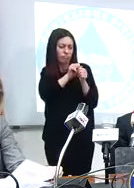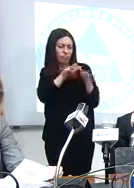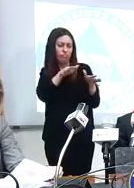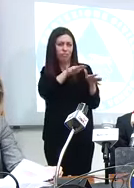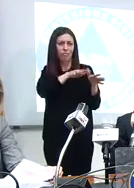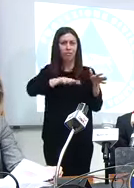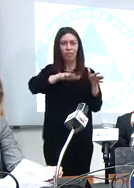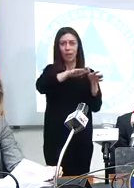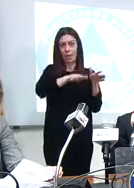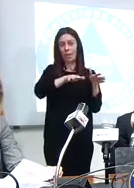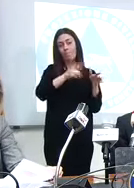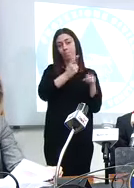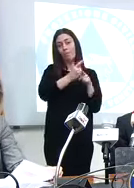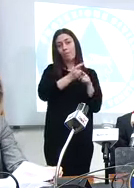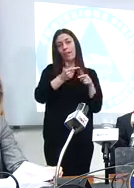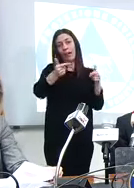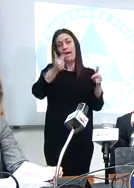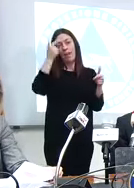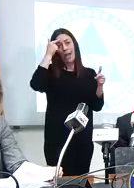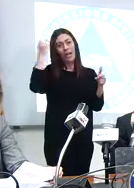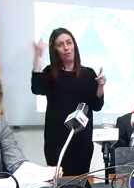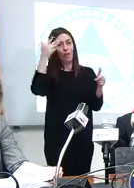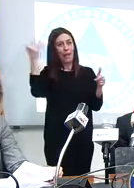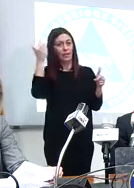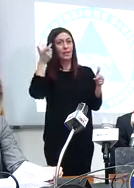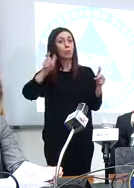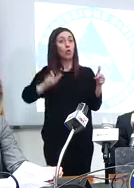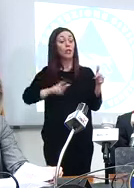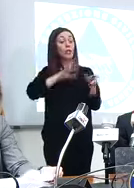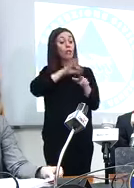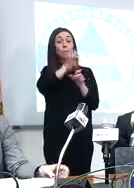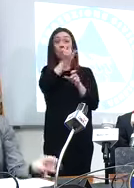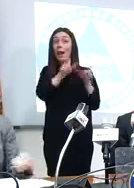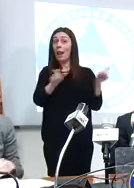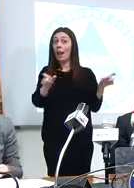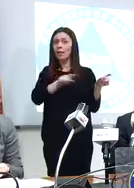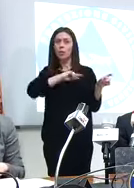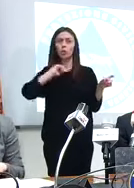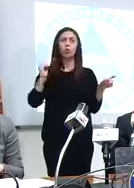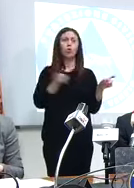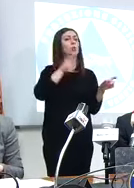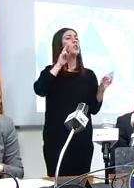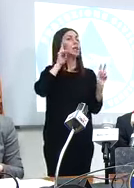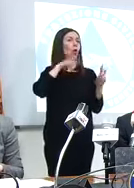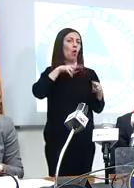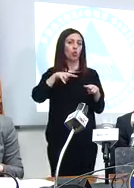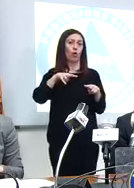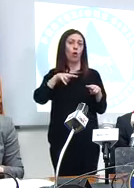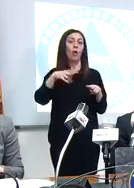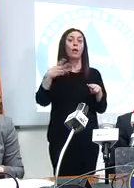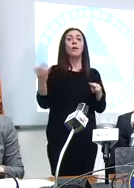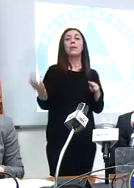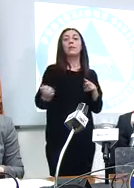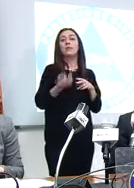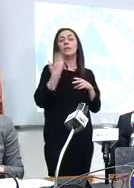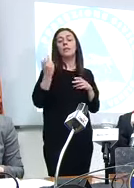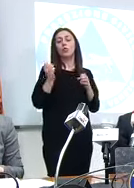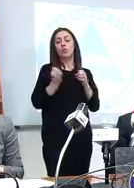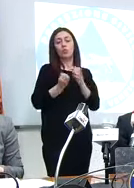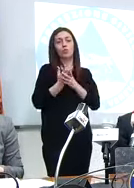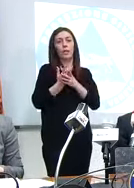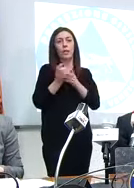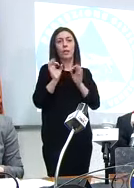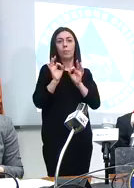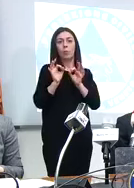tutti monitorati e controllati, e quando c'è un cluster avviene, di solito sono